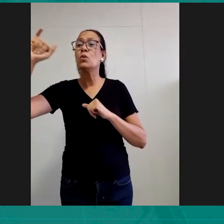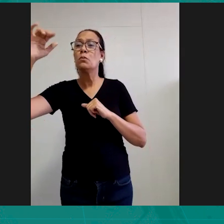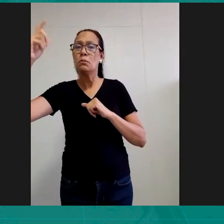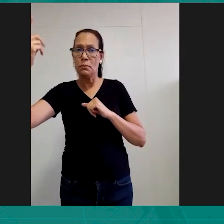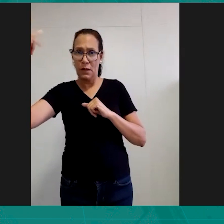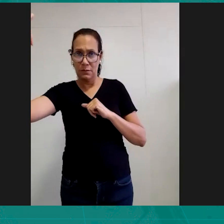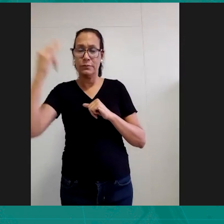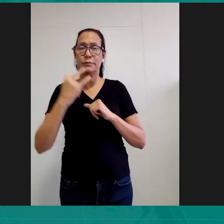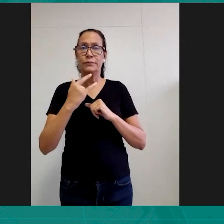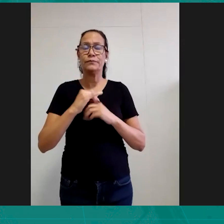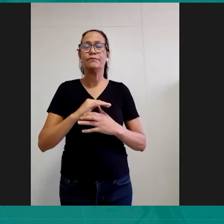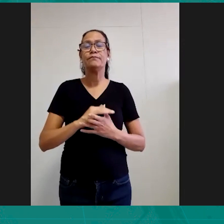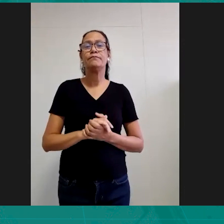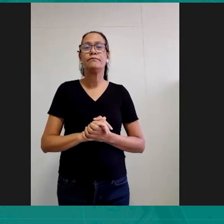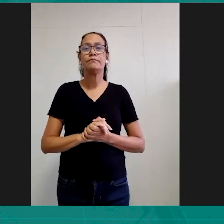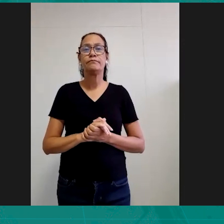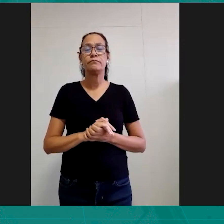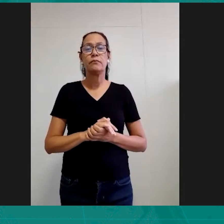seguinte, irmãos,